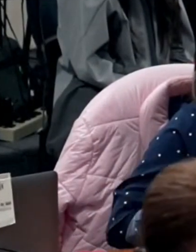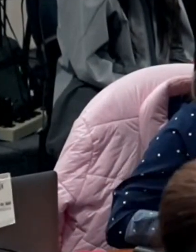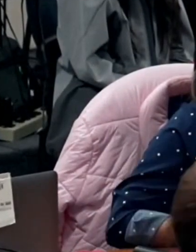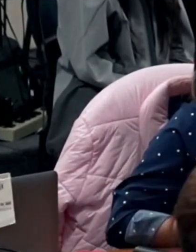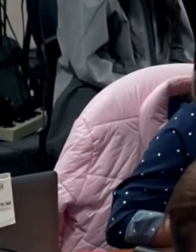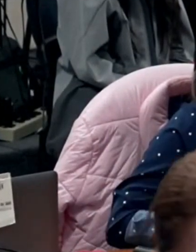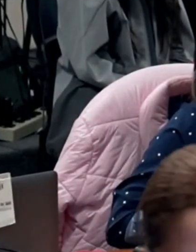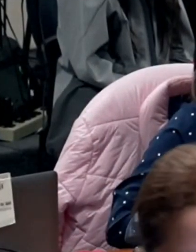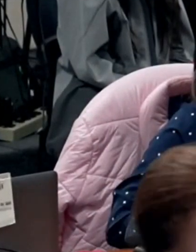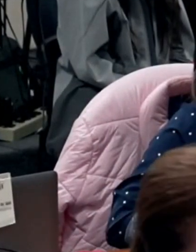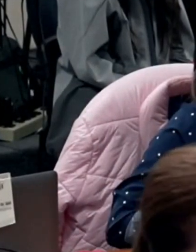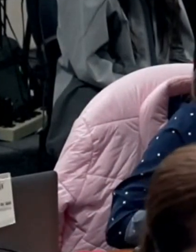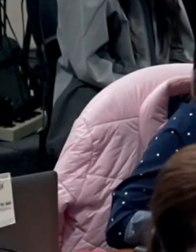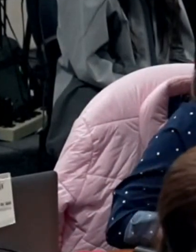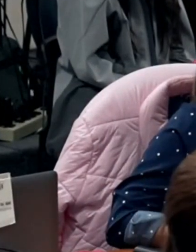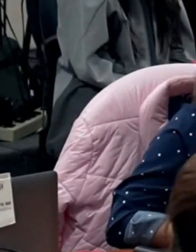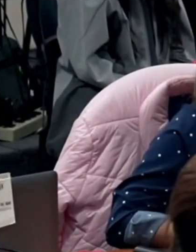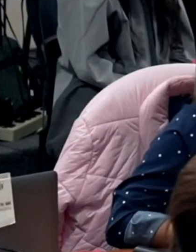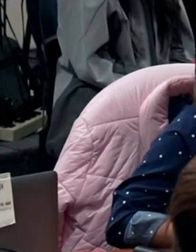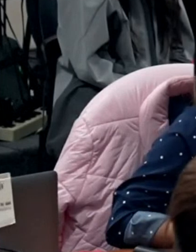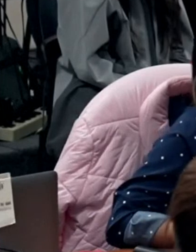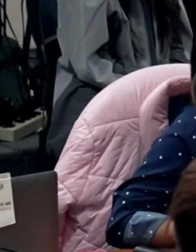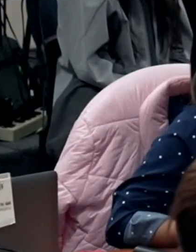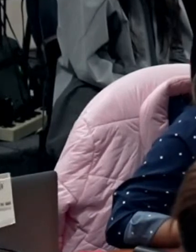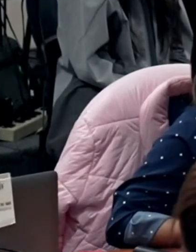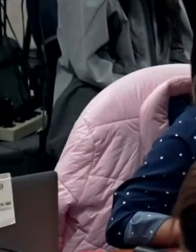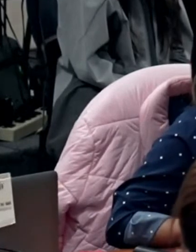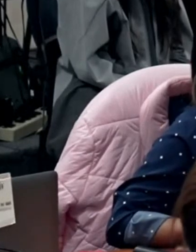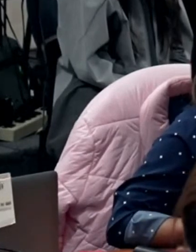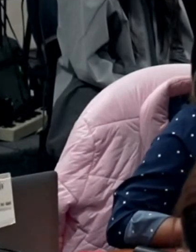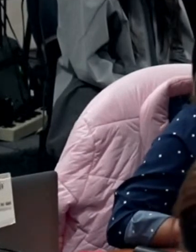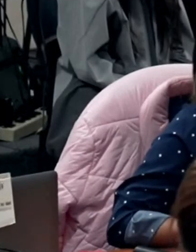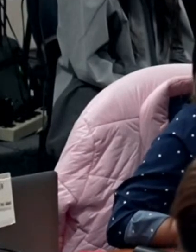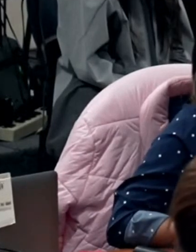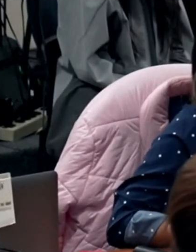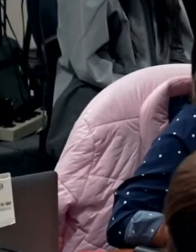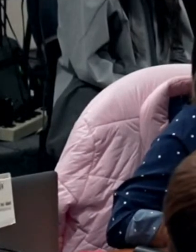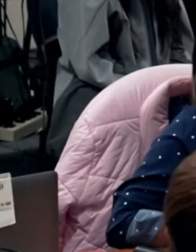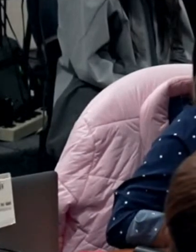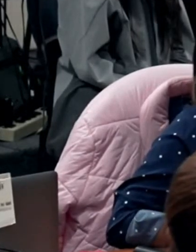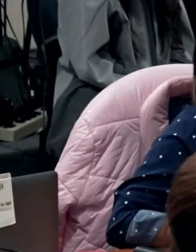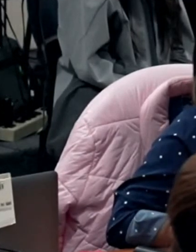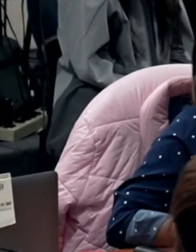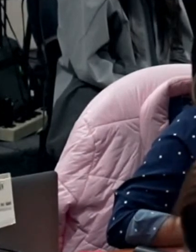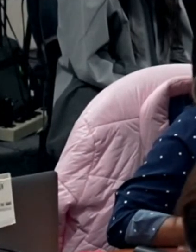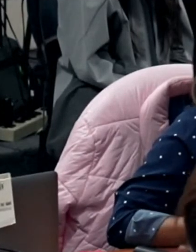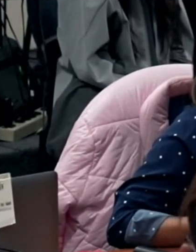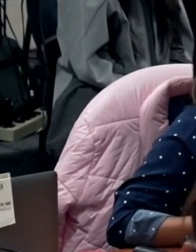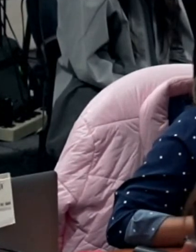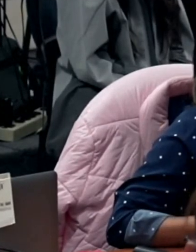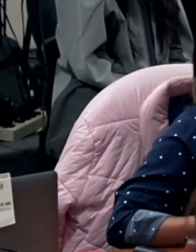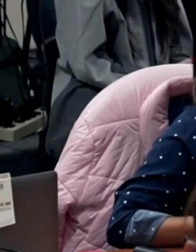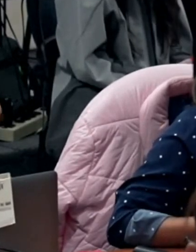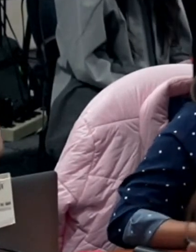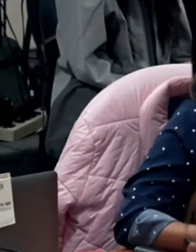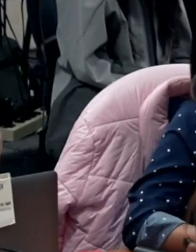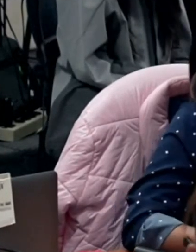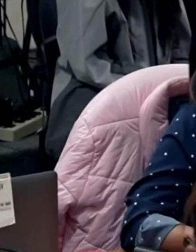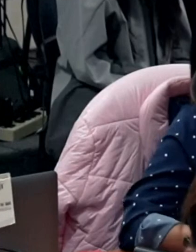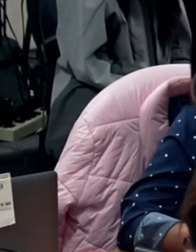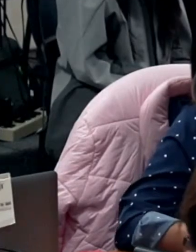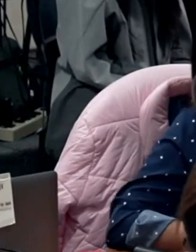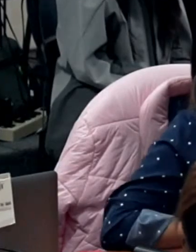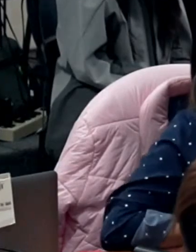y agua, por tanto, ¿prevén luego anunciar algún tipo de plan para entregar suministros, principalmente en los municipios